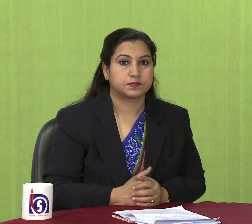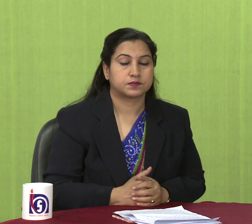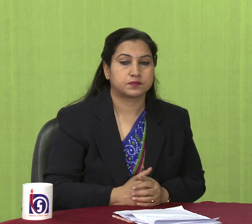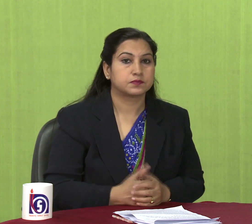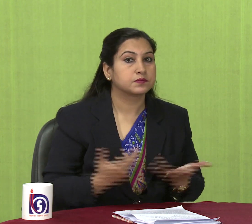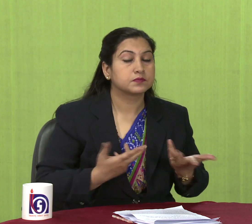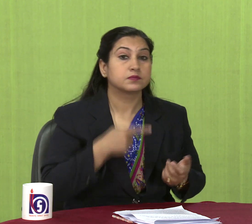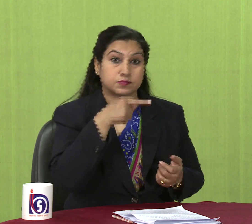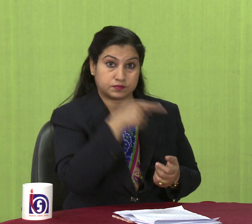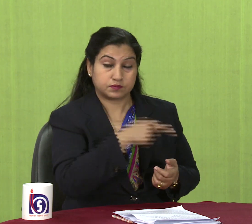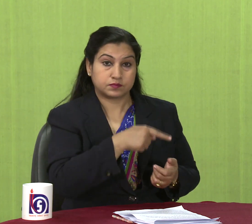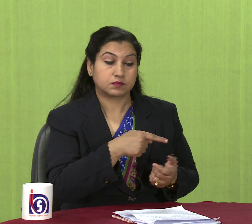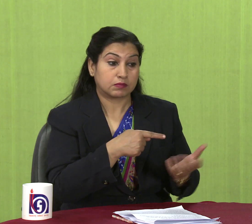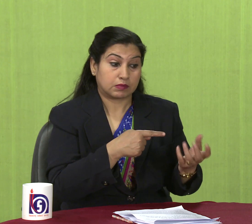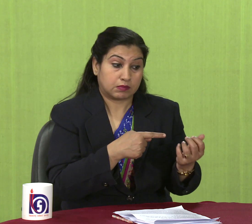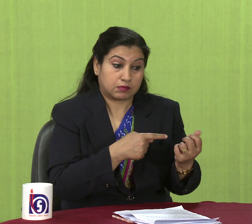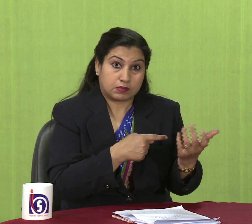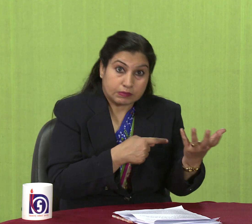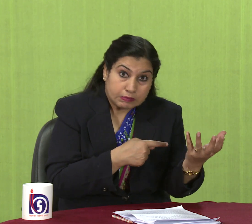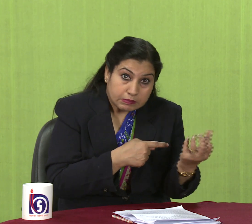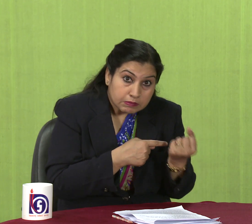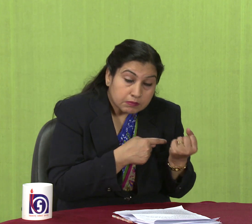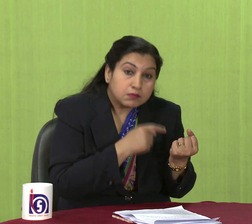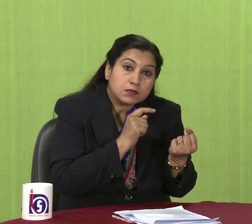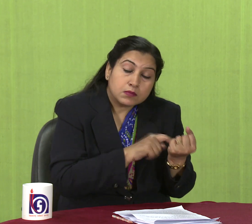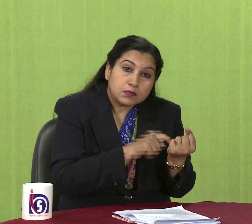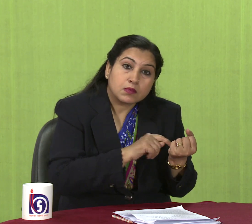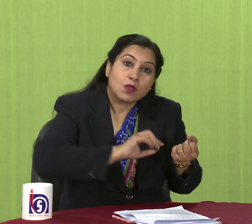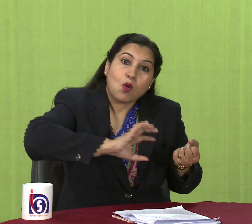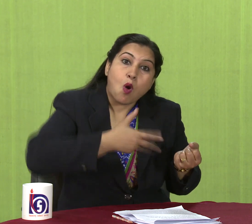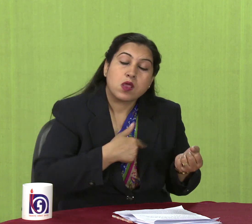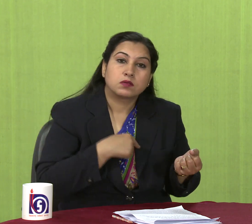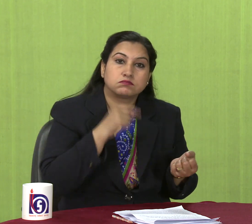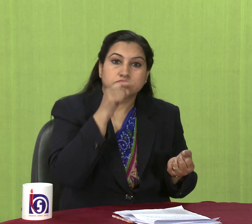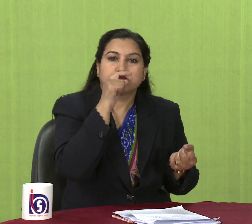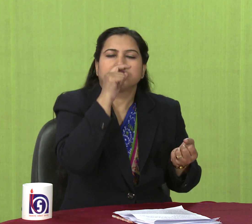क्योंकि उसका प्राप्त होना ही सिर चढ़कर बोलने लगता है।